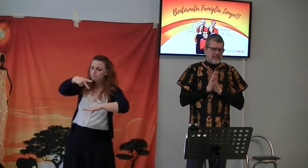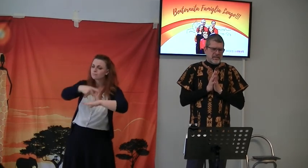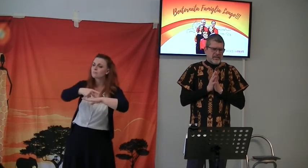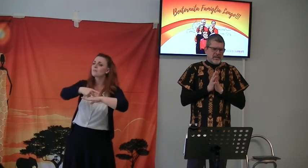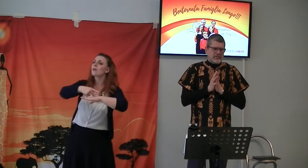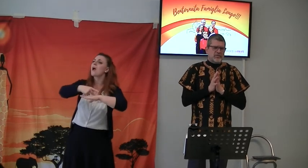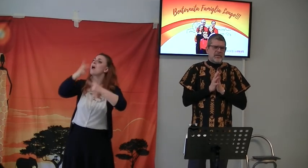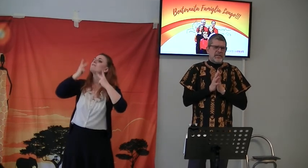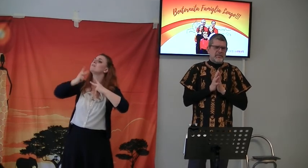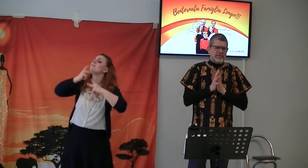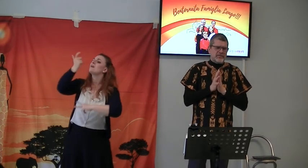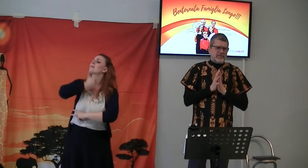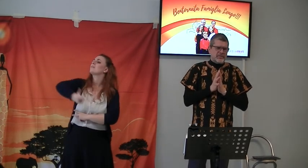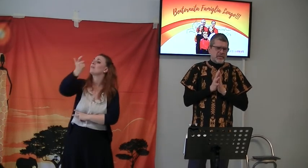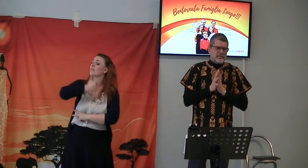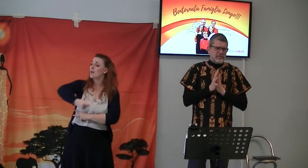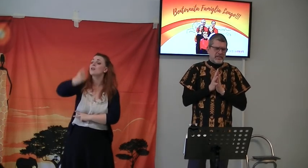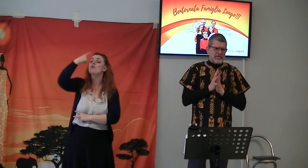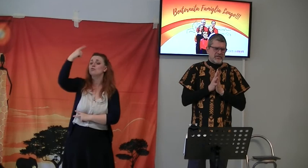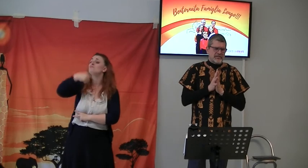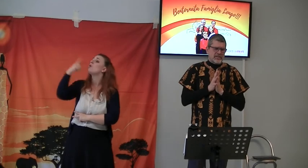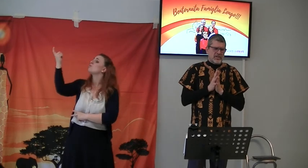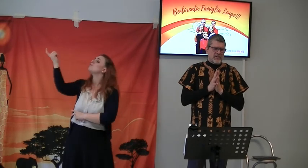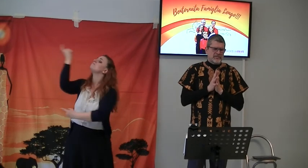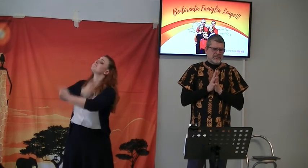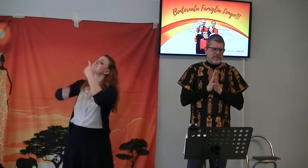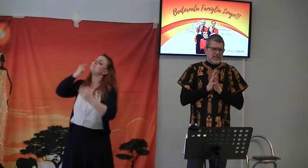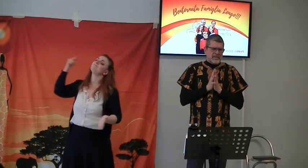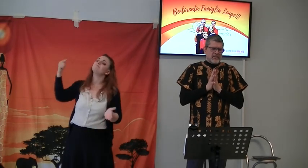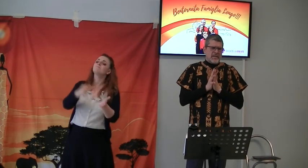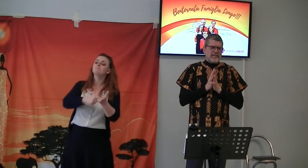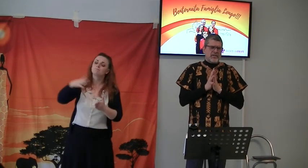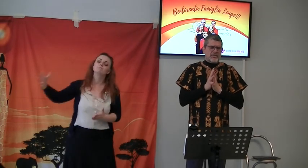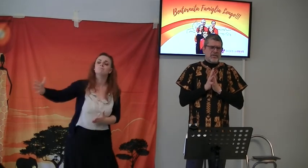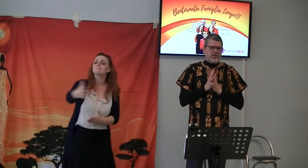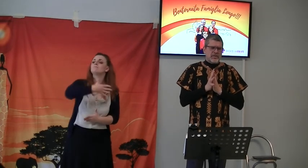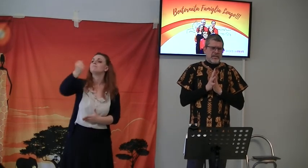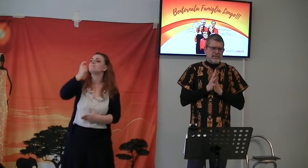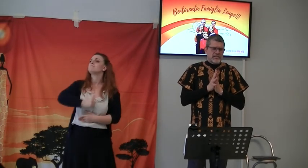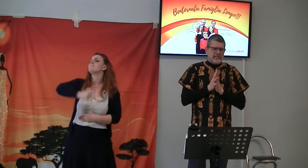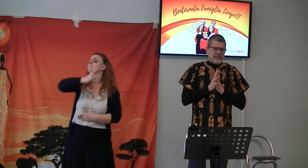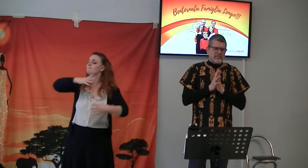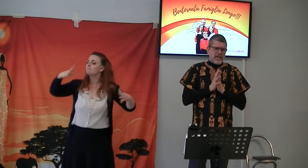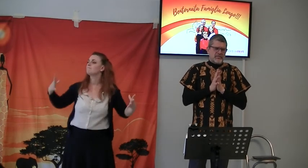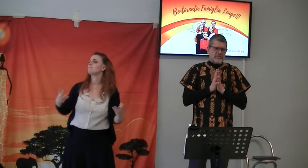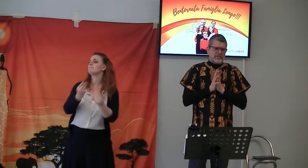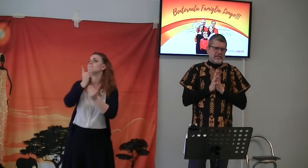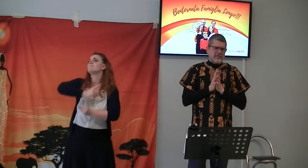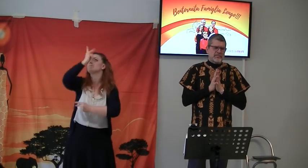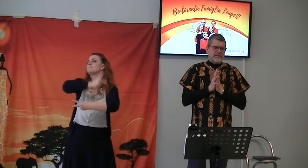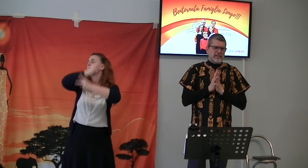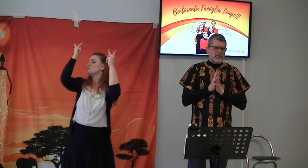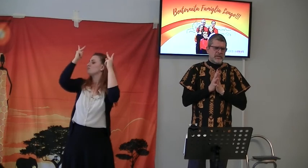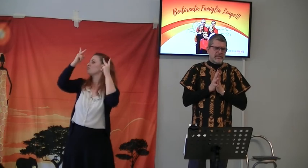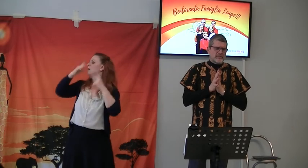eterno. E Tu tornerai presto, Signore, per portarci con Te in cielo. Questa è la nostra gioia che abbiamo e